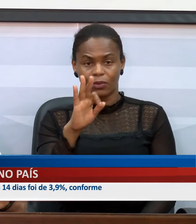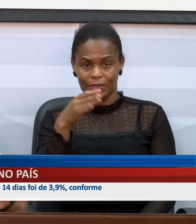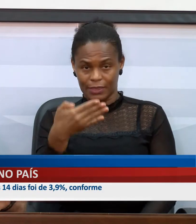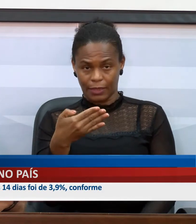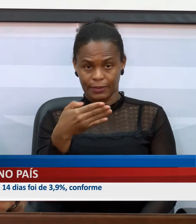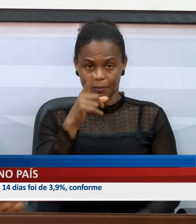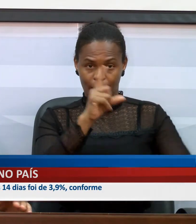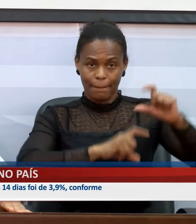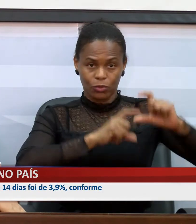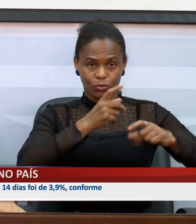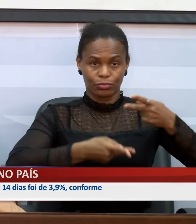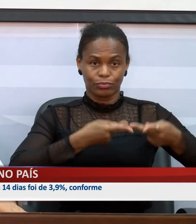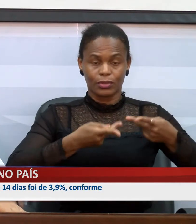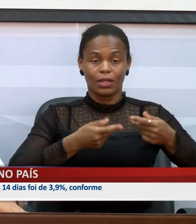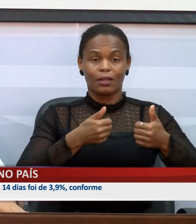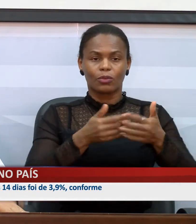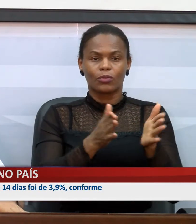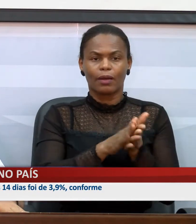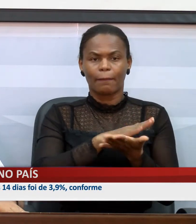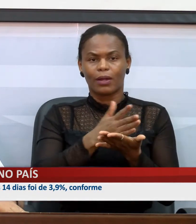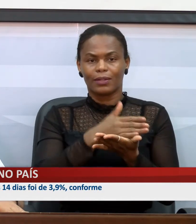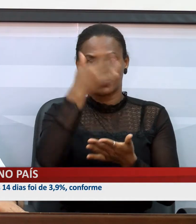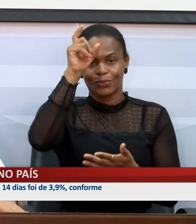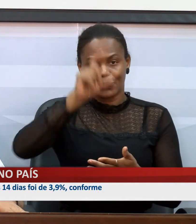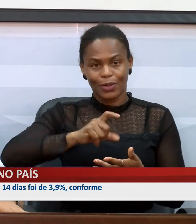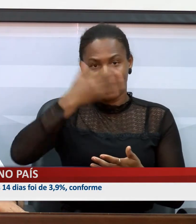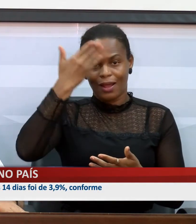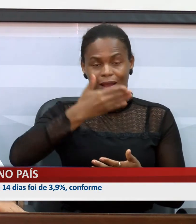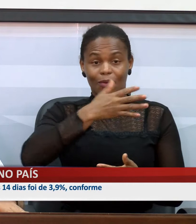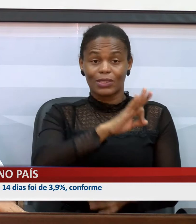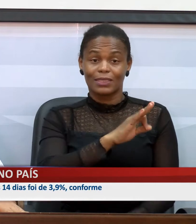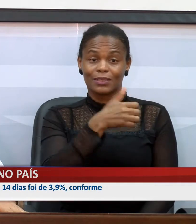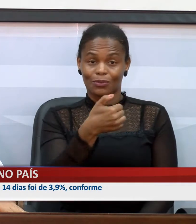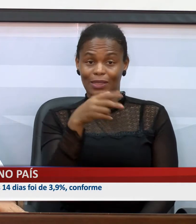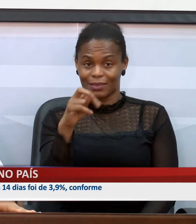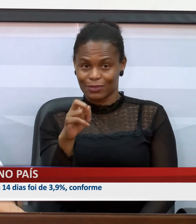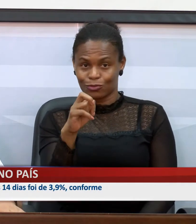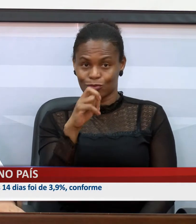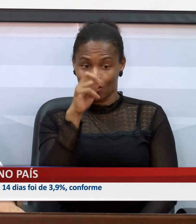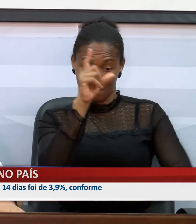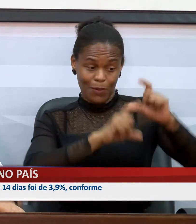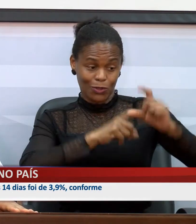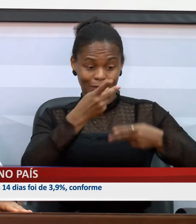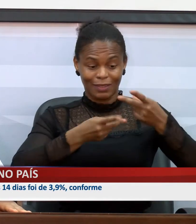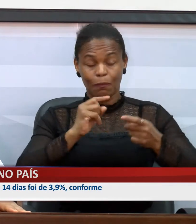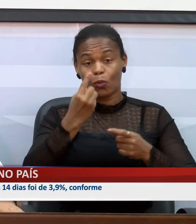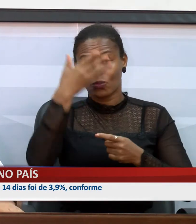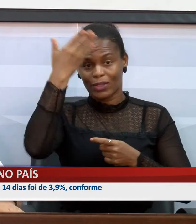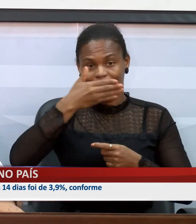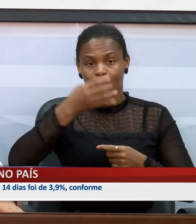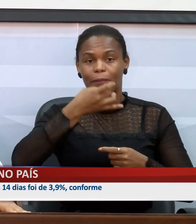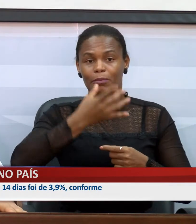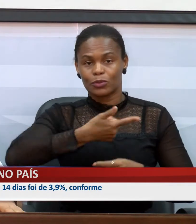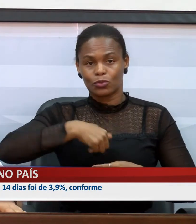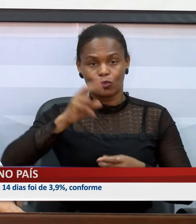6.347 amostras, que dá uma média diária de 453 amostras analisadas por dia,